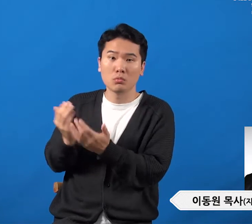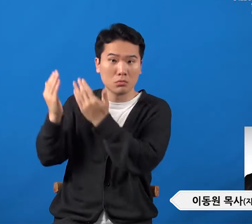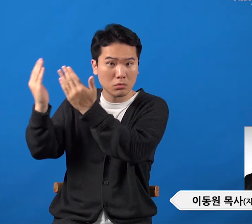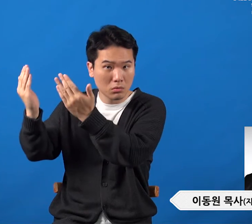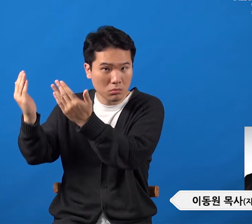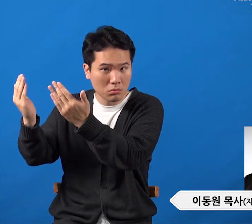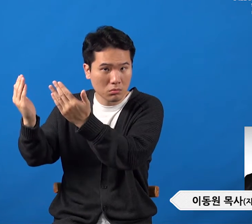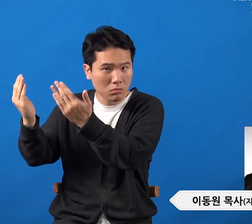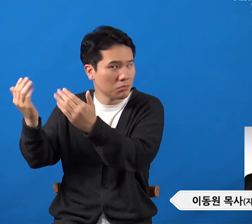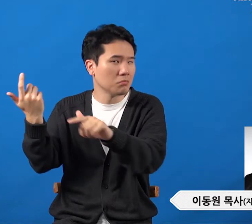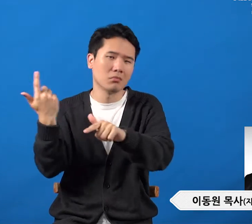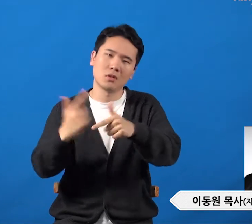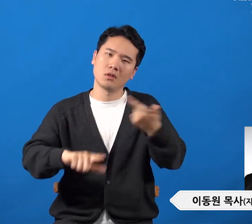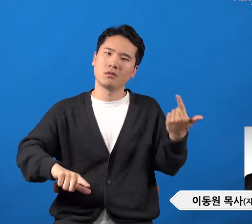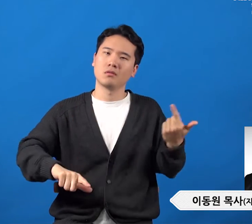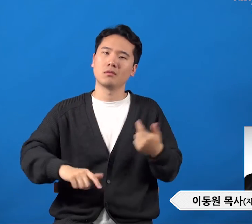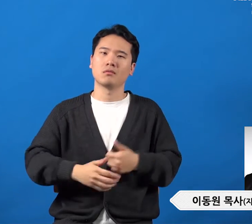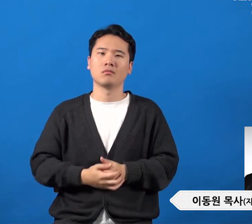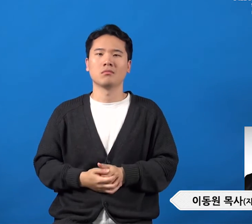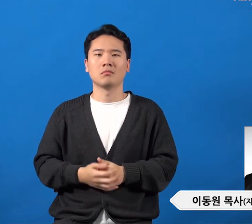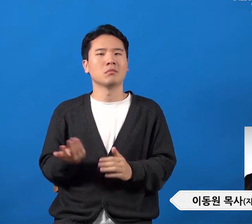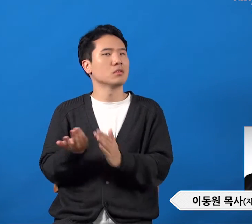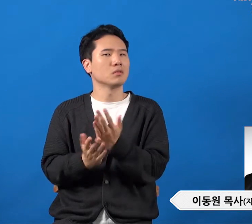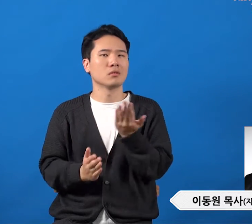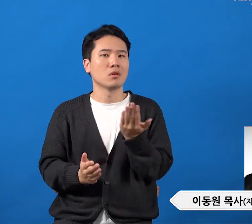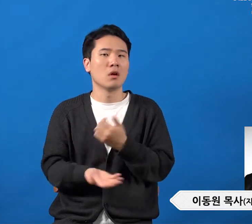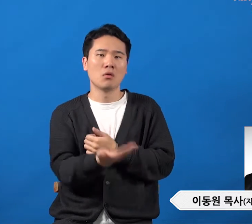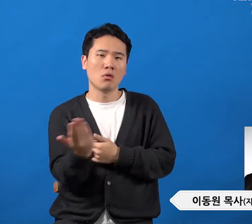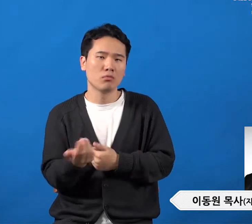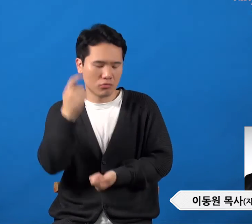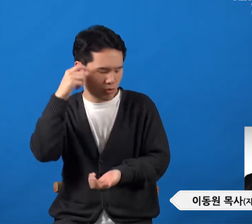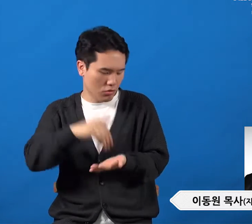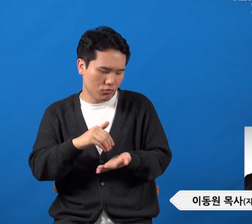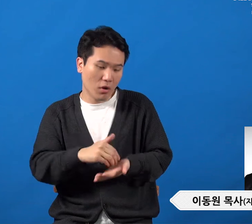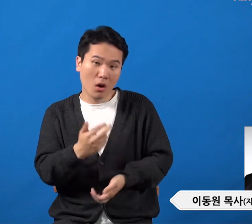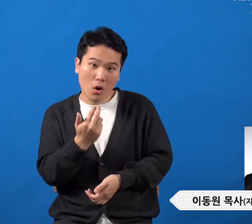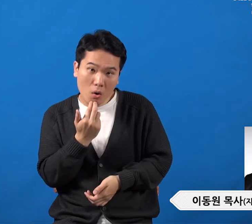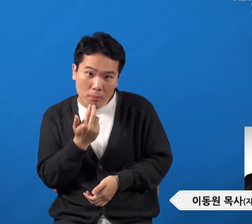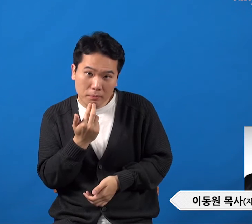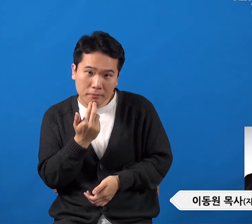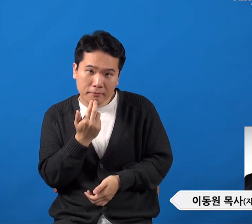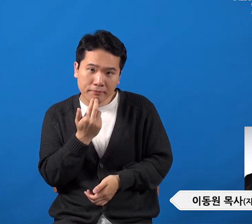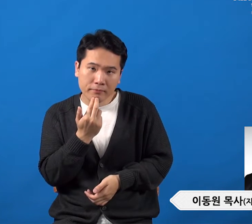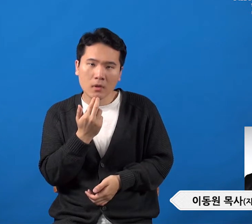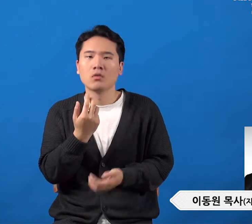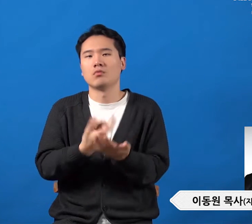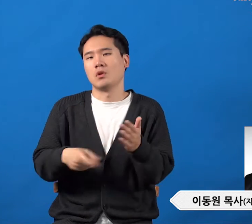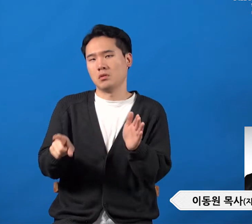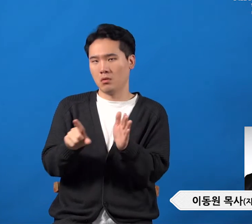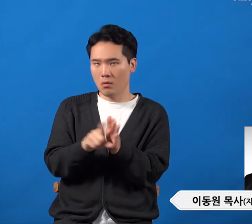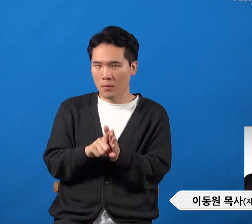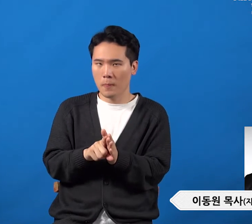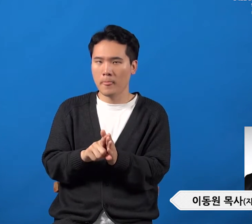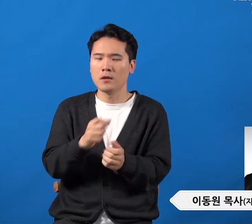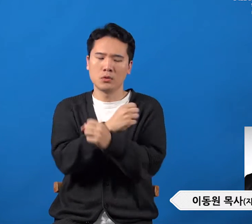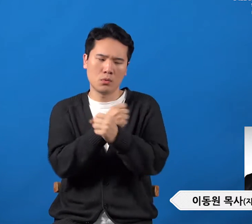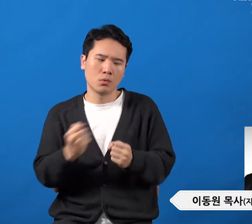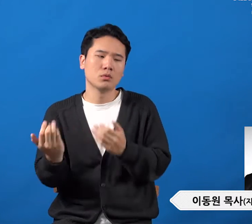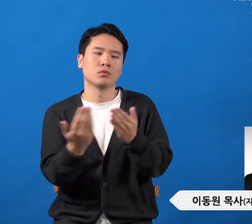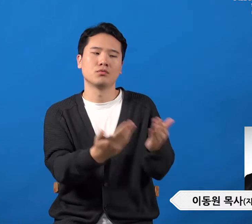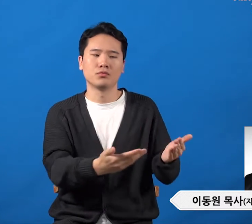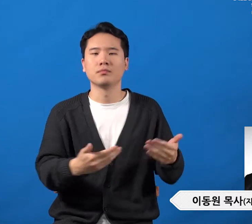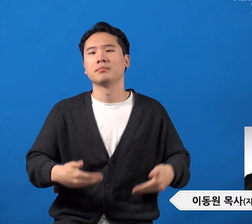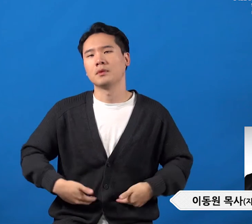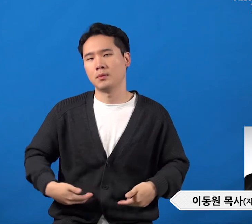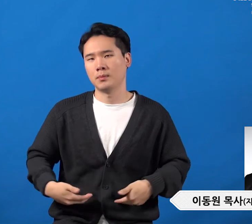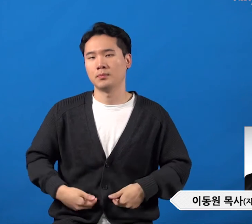인생, 후회 없는 인생, 그 인생의 아름다운 결산, 그것은 용서의 기도를 통해서 가능한